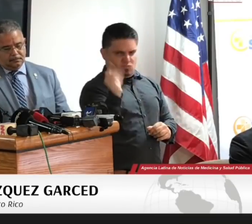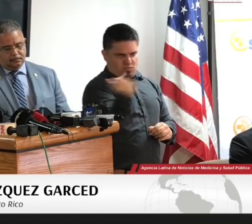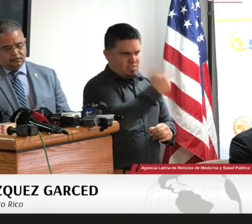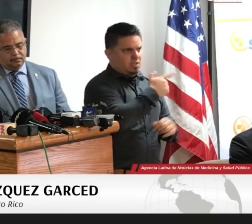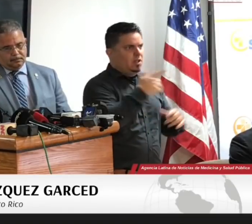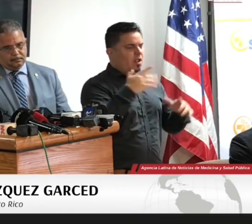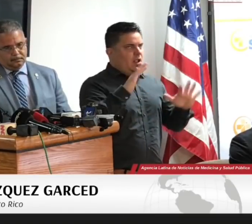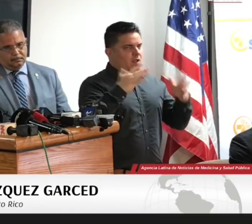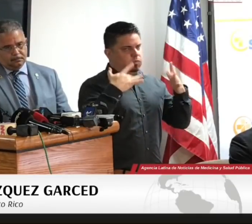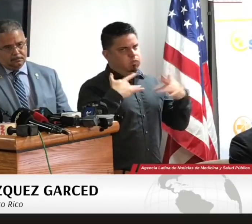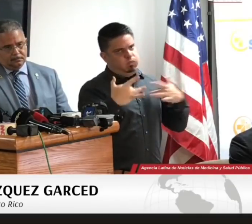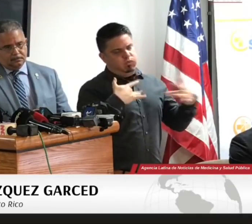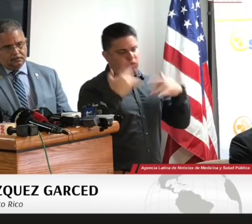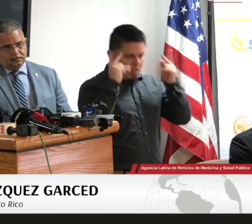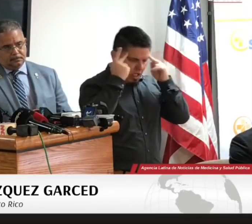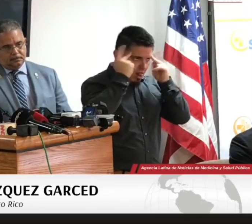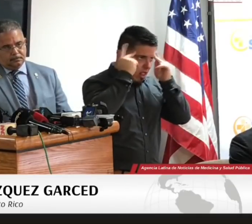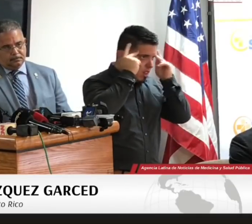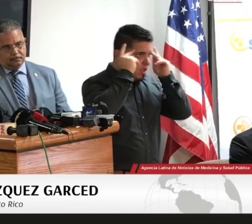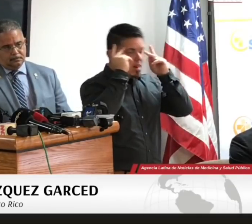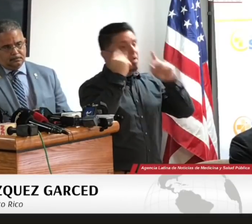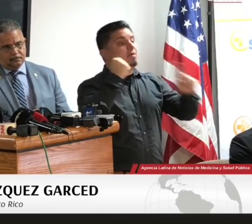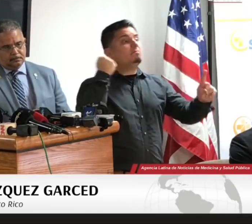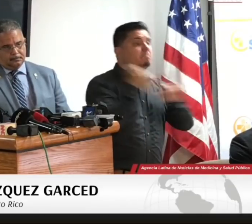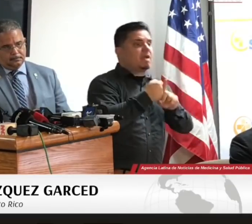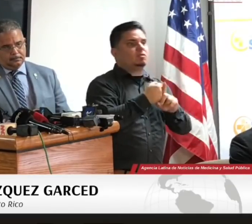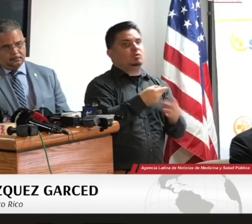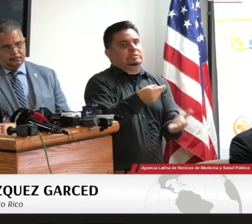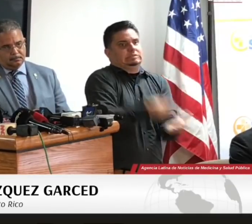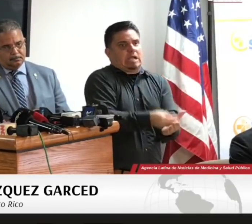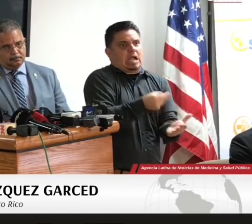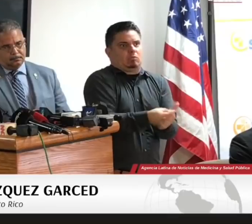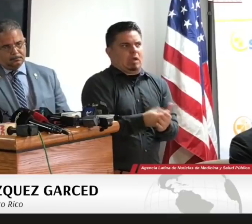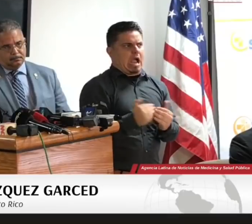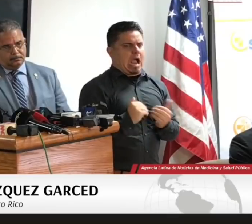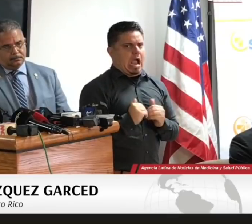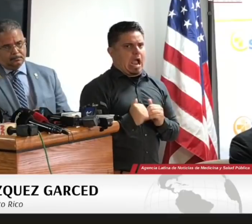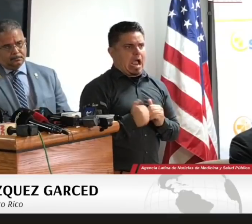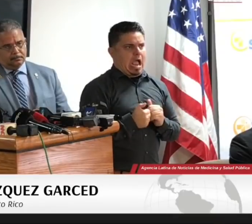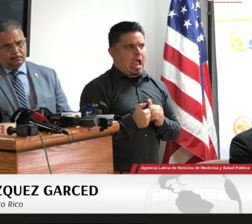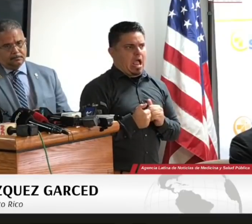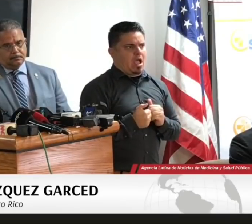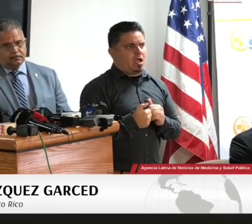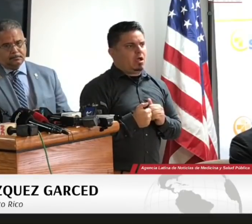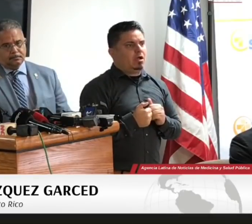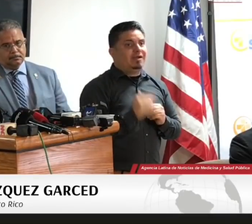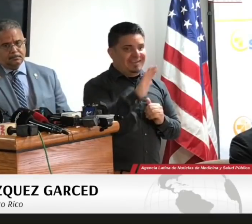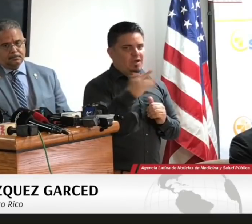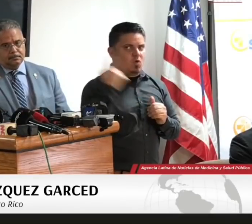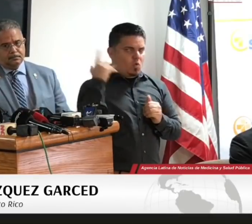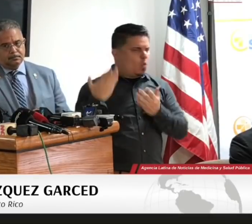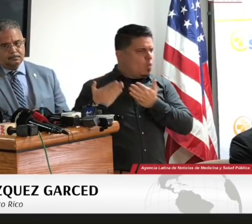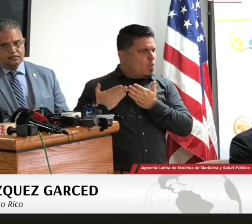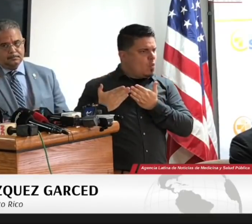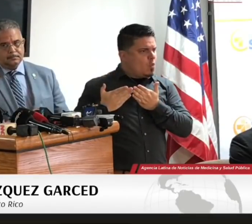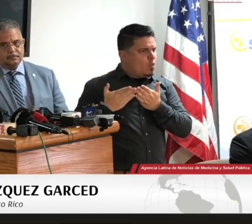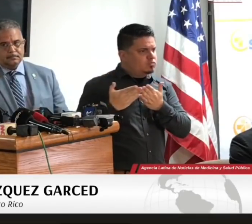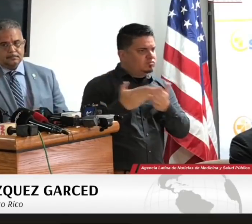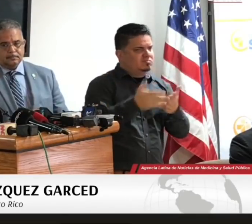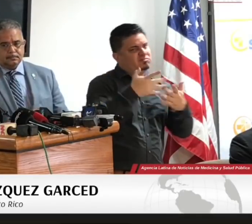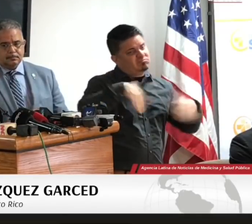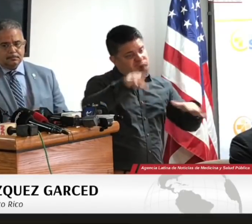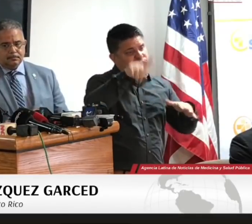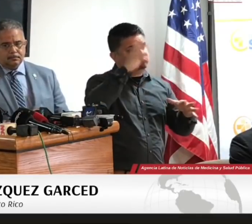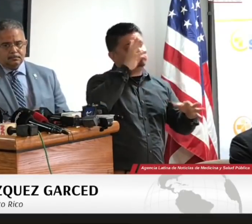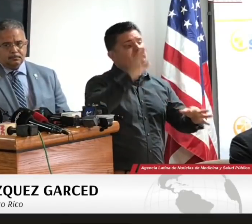impacto económico por lo siguiente. En términos de los cruceros, ya habíamos tomado la determinación y